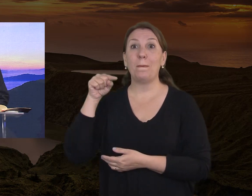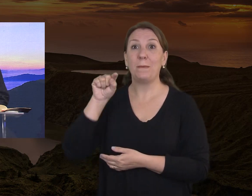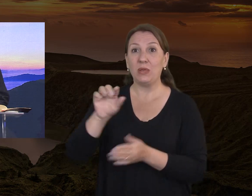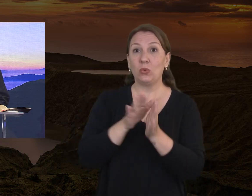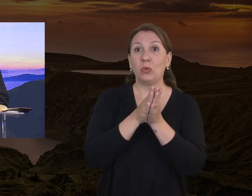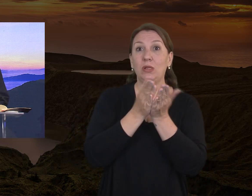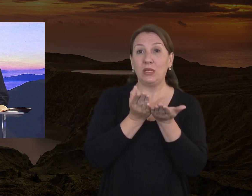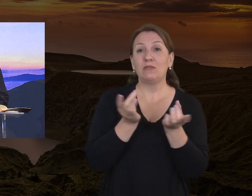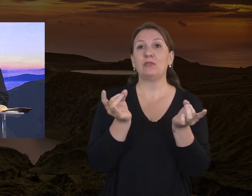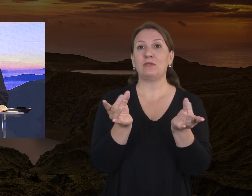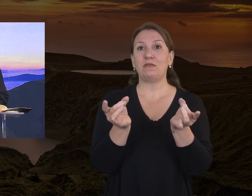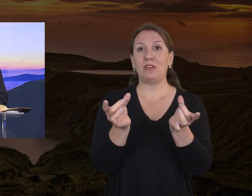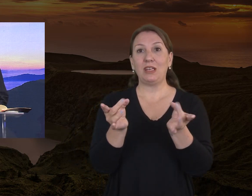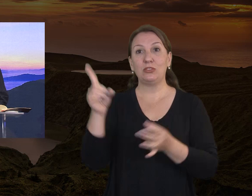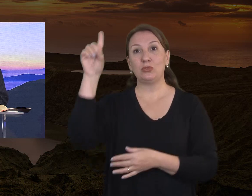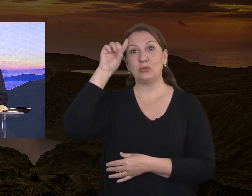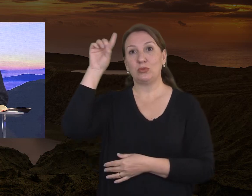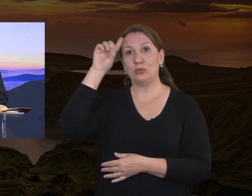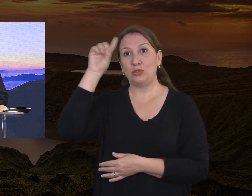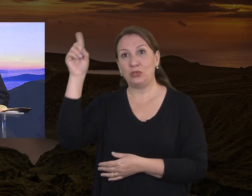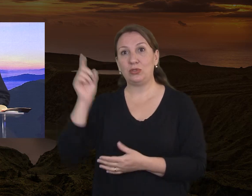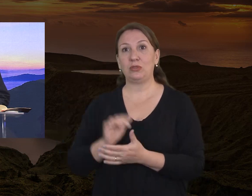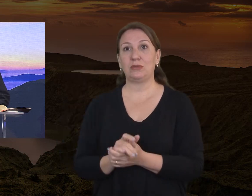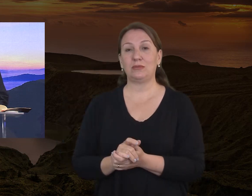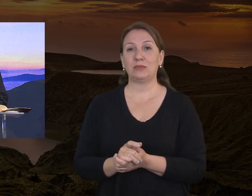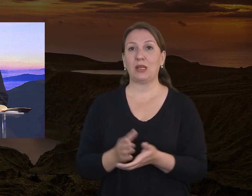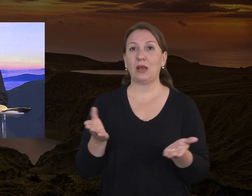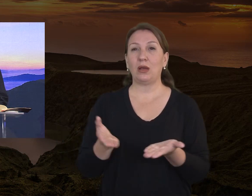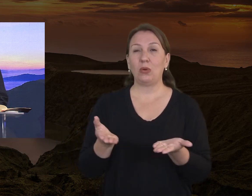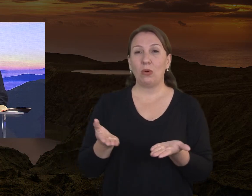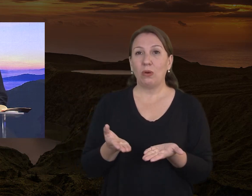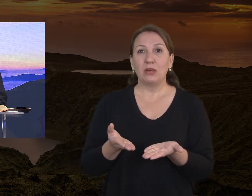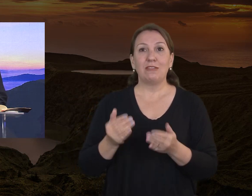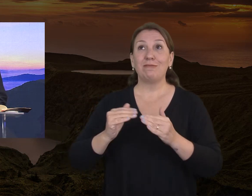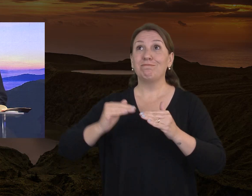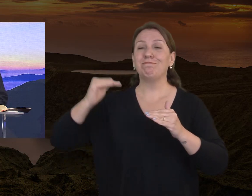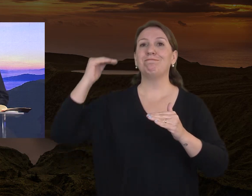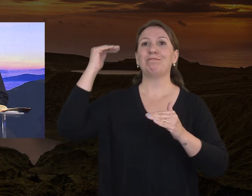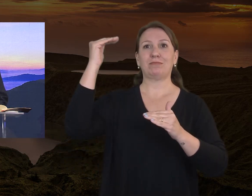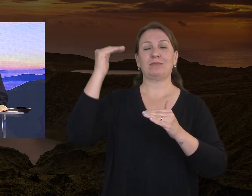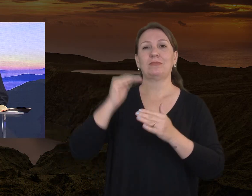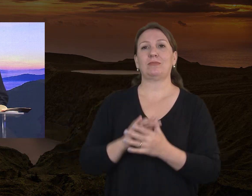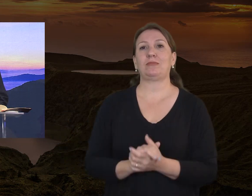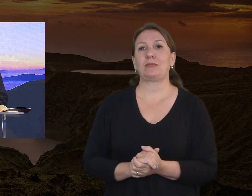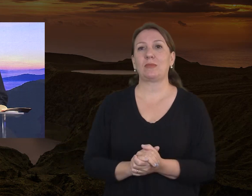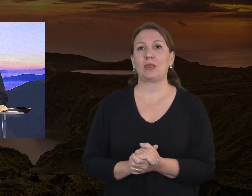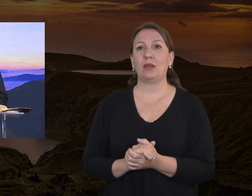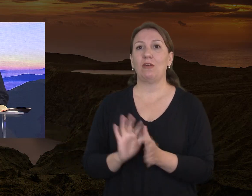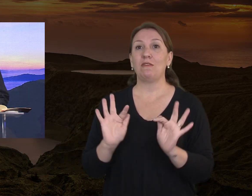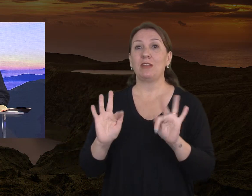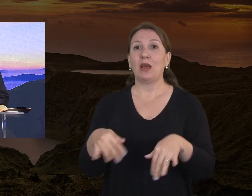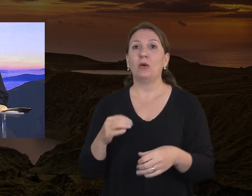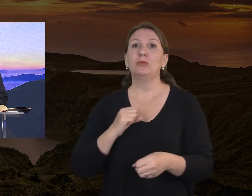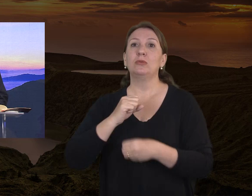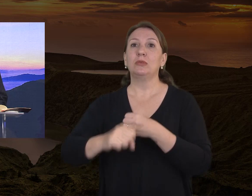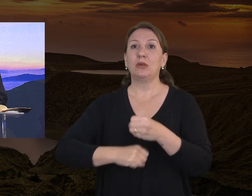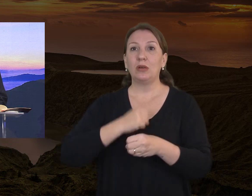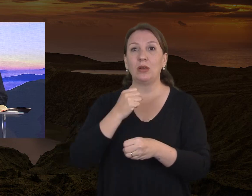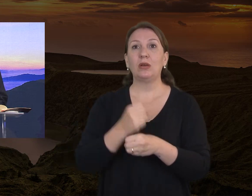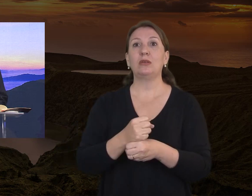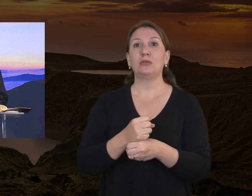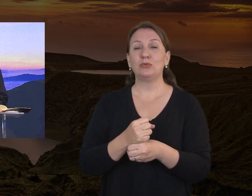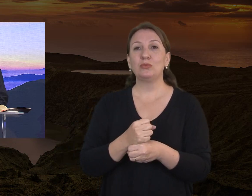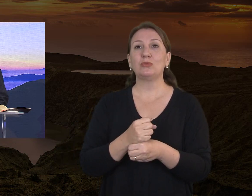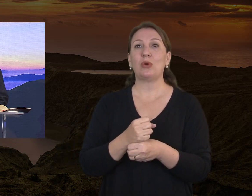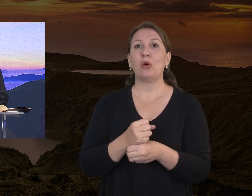graças ao Senhor isso só tende a aumentar, né? E logo acreditamos que até o final do ano nós